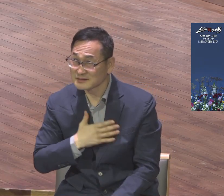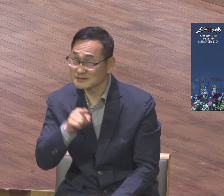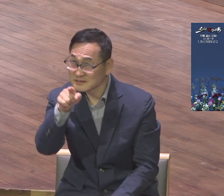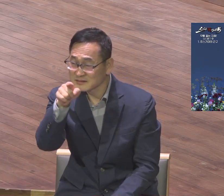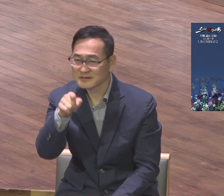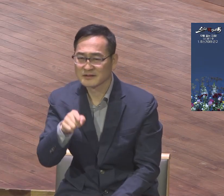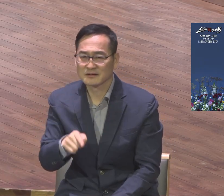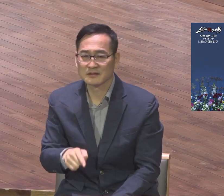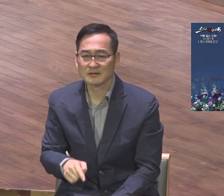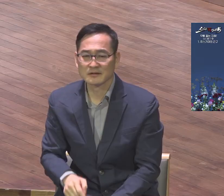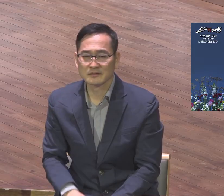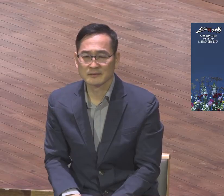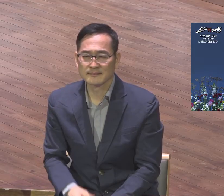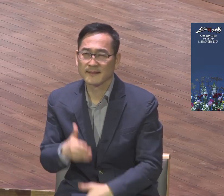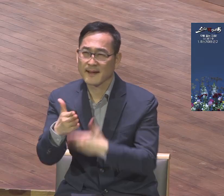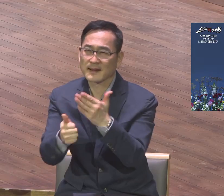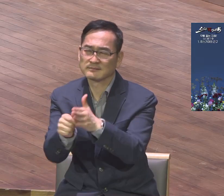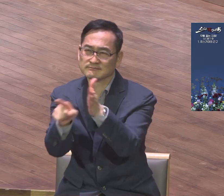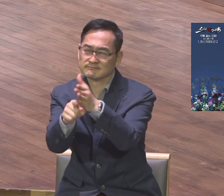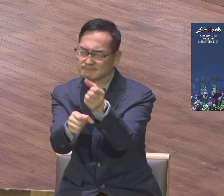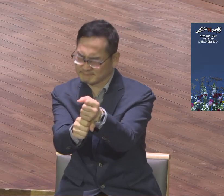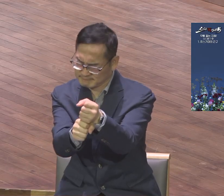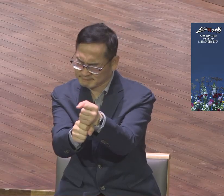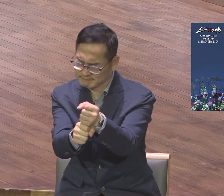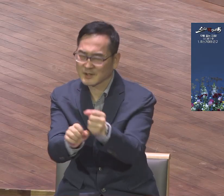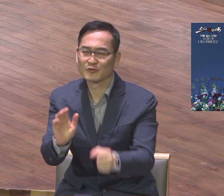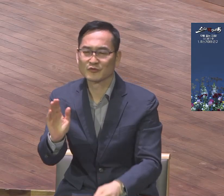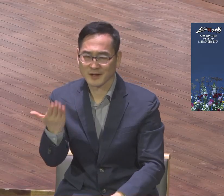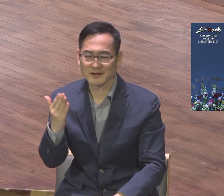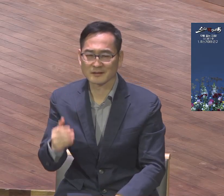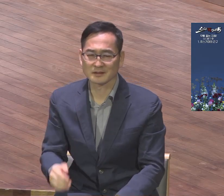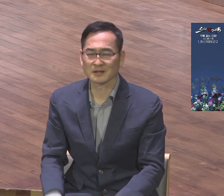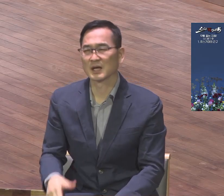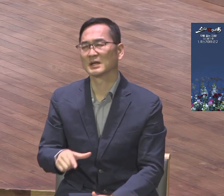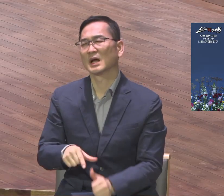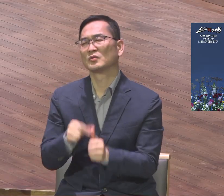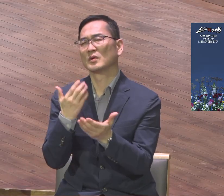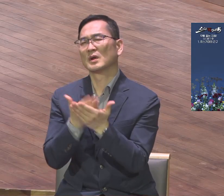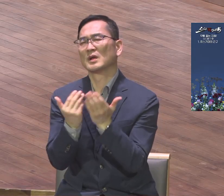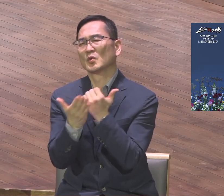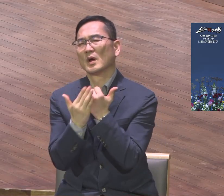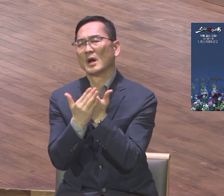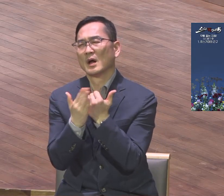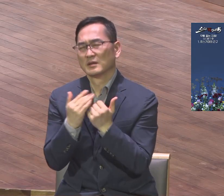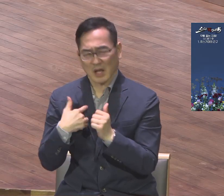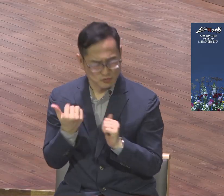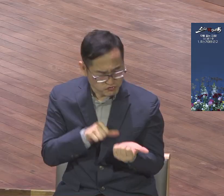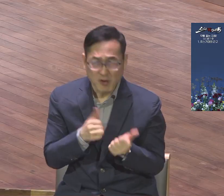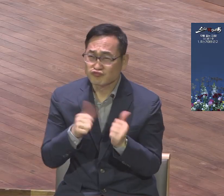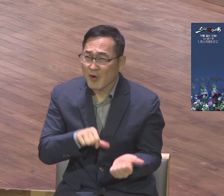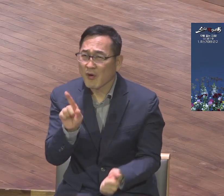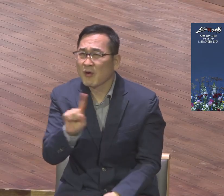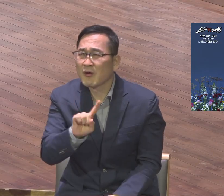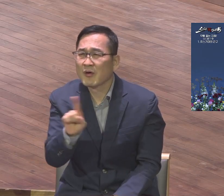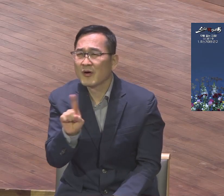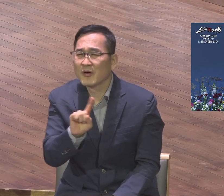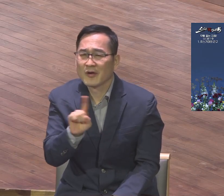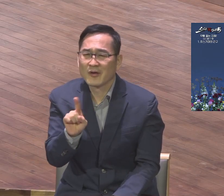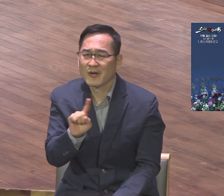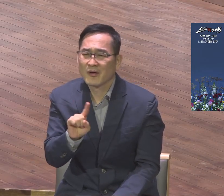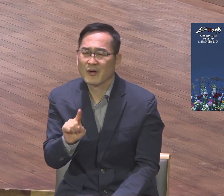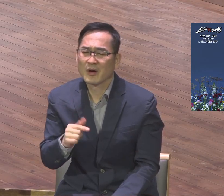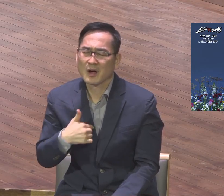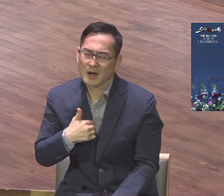하나님 앞에 매달리면 된다 이 말이죠. 아멘. 주야 살려주세요. 이제 죽겠습니다. 내가 죽을 바입니다.